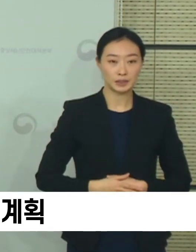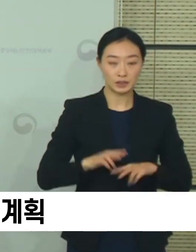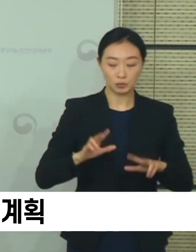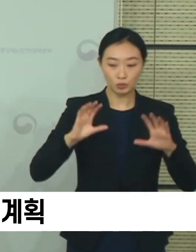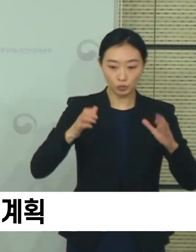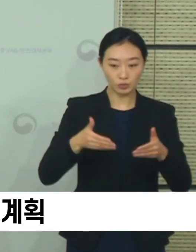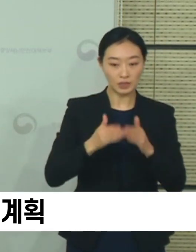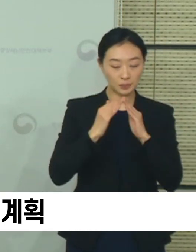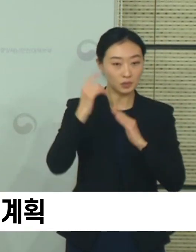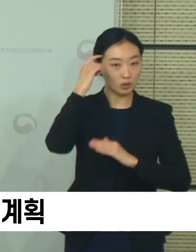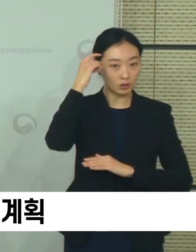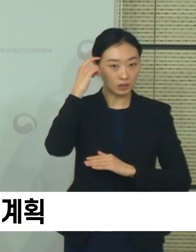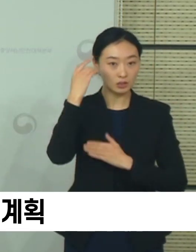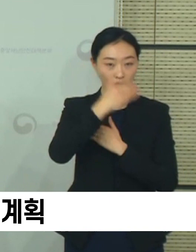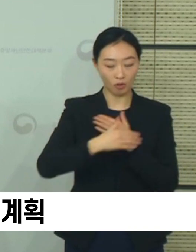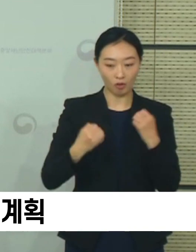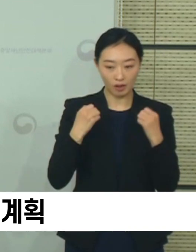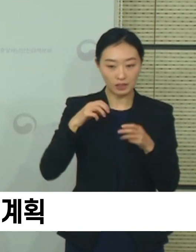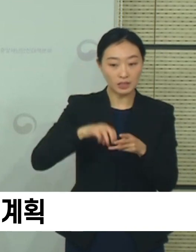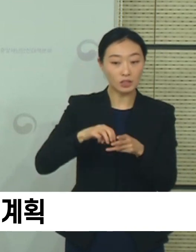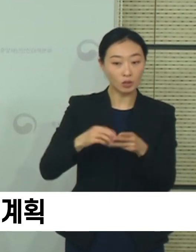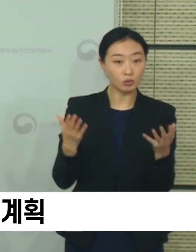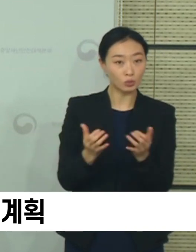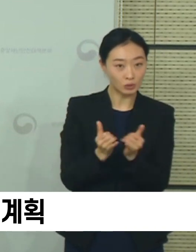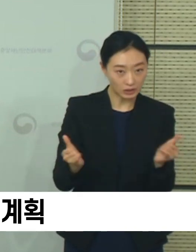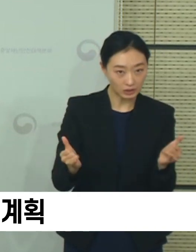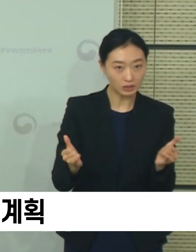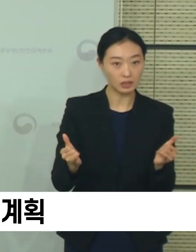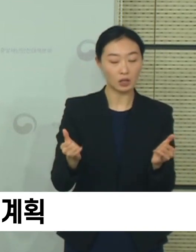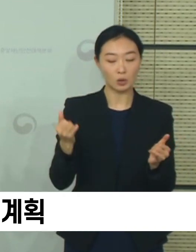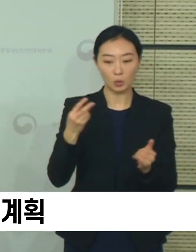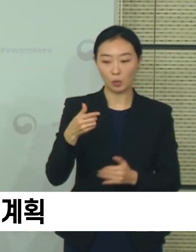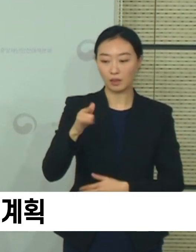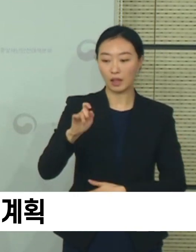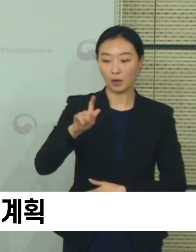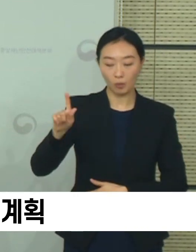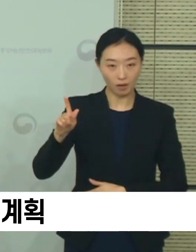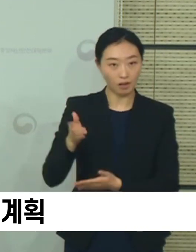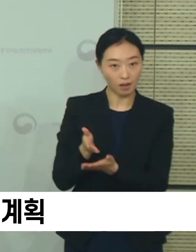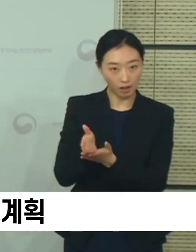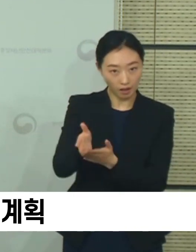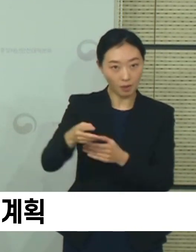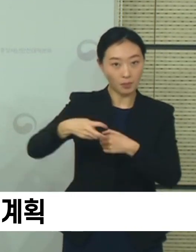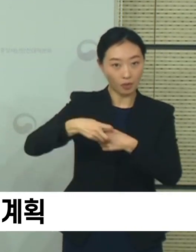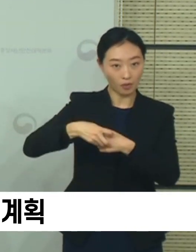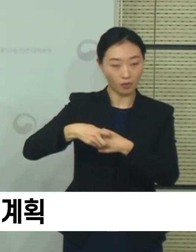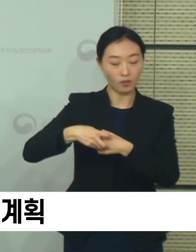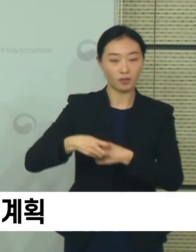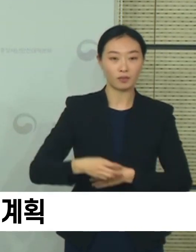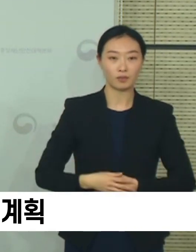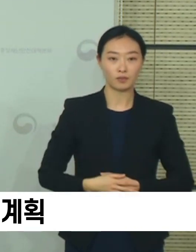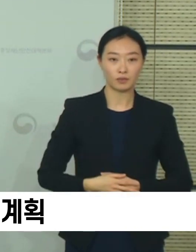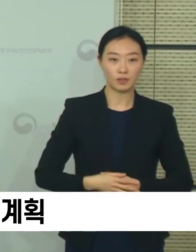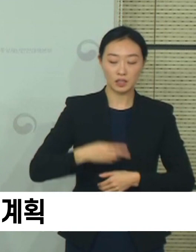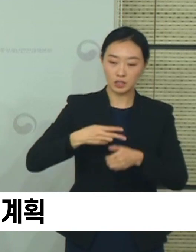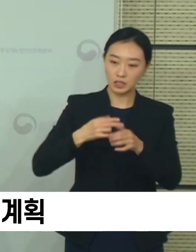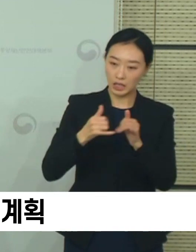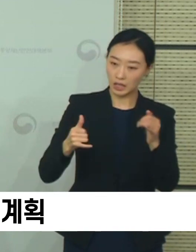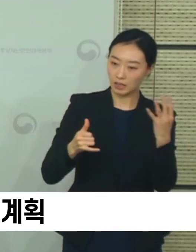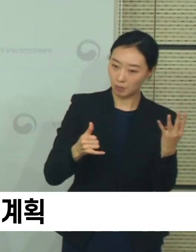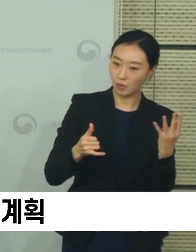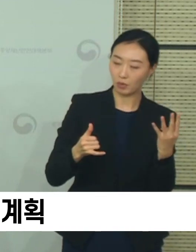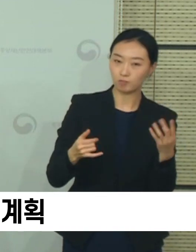국립정신건강센터 의료진 등 총 내과 공보의를 포함한 내과 의사 4명과